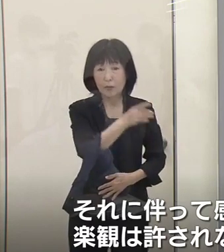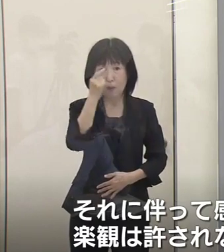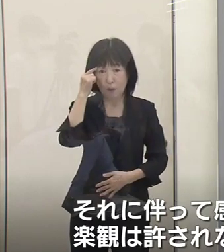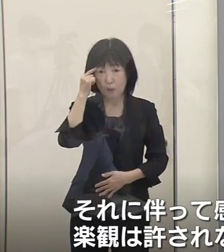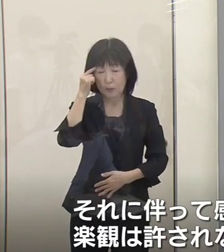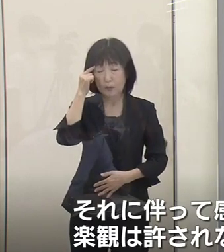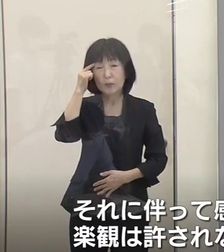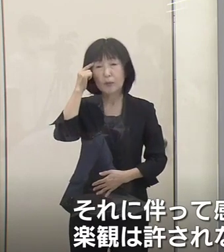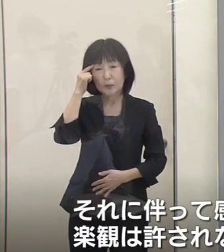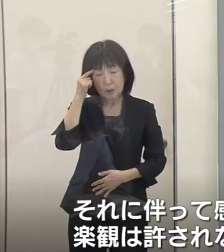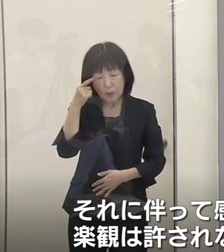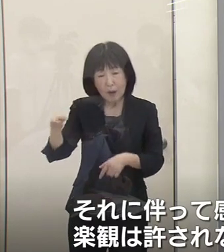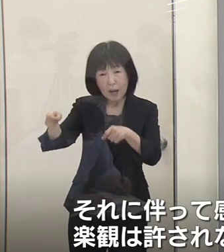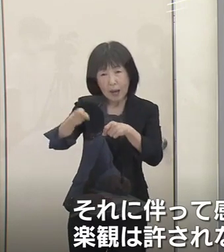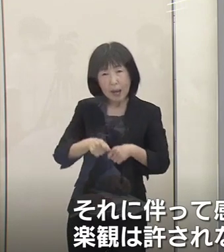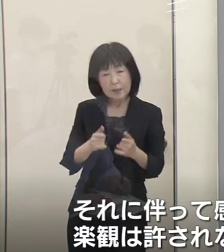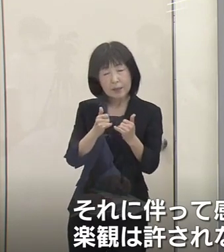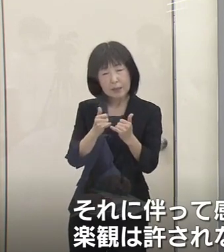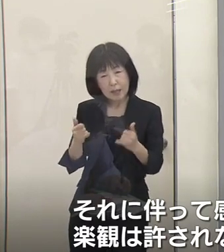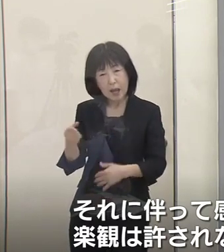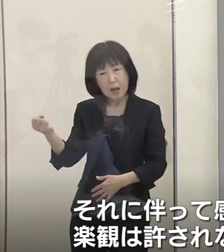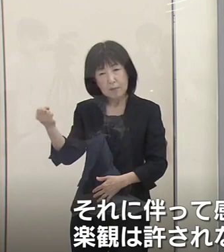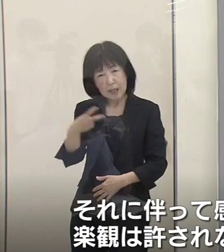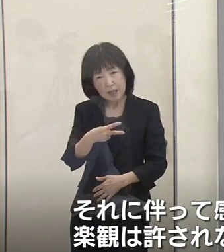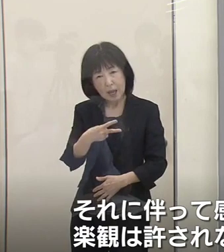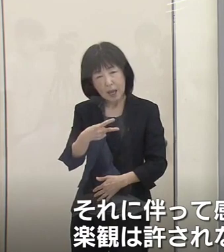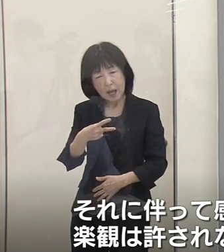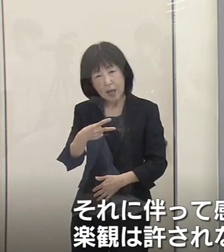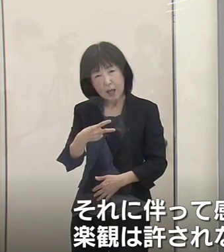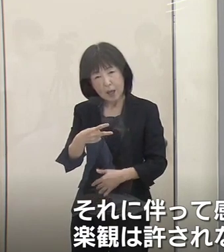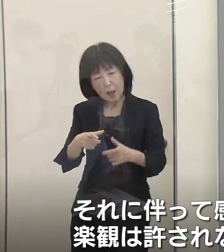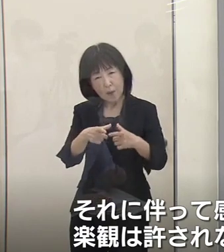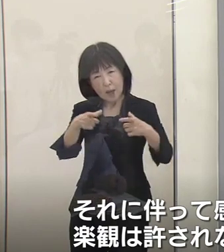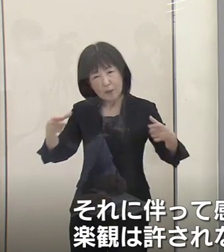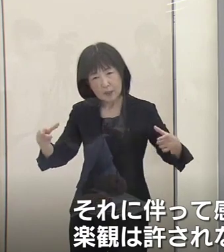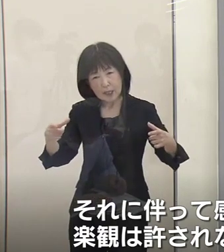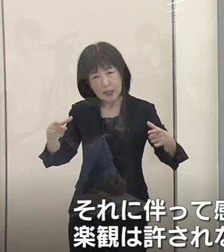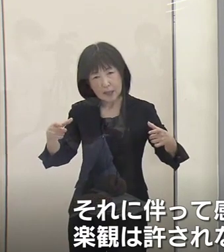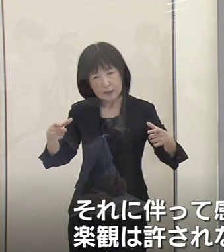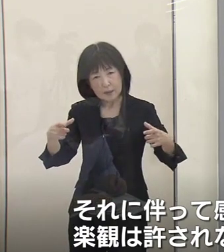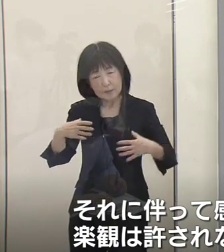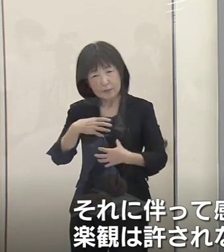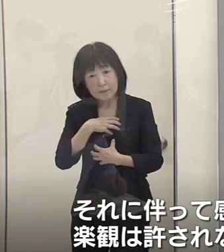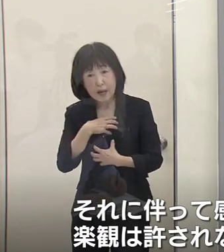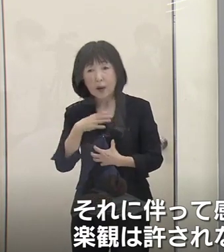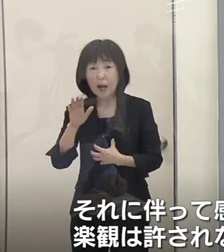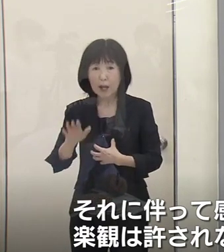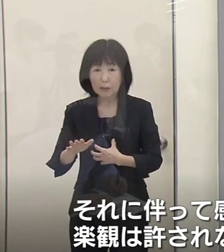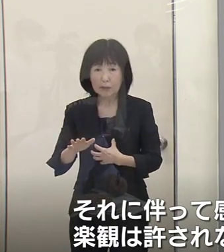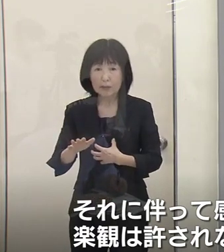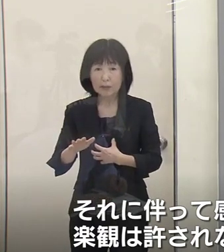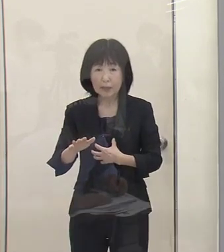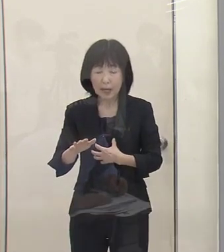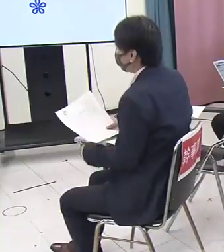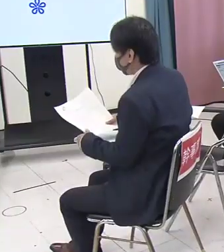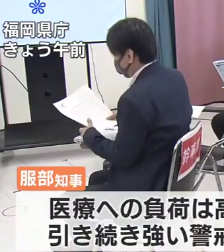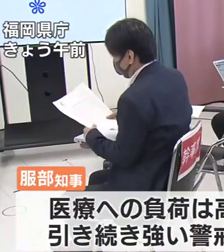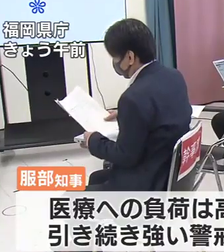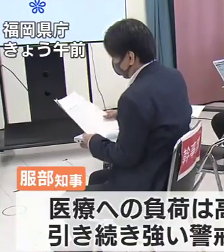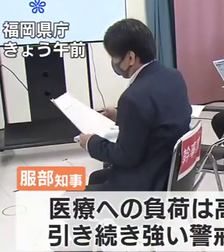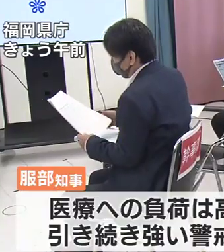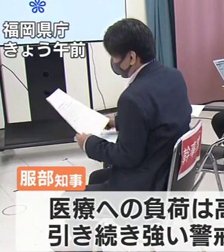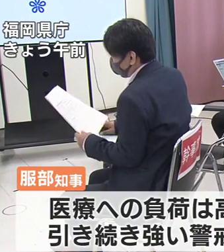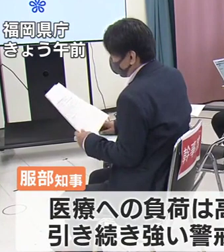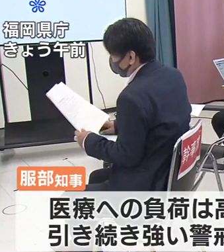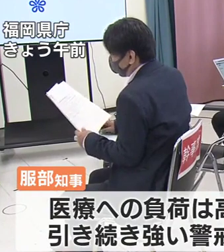がまた広がるのではないかという懸念もあるわけでございますやはり楽観は許されない